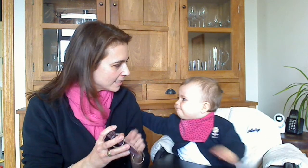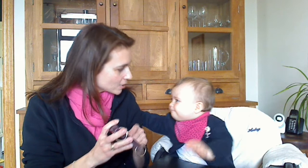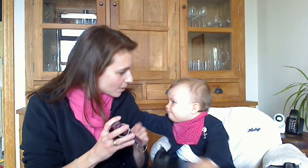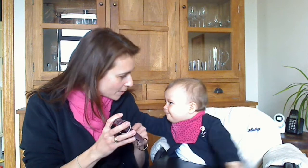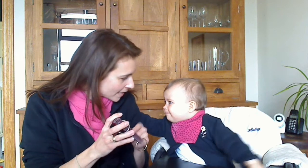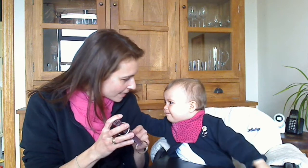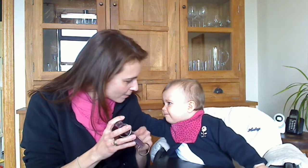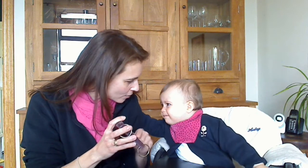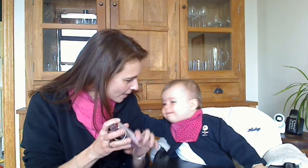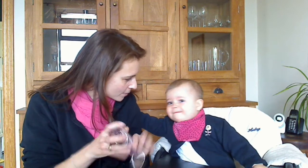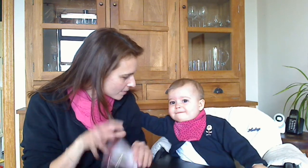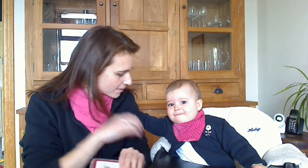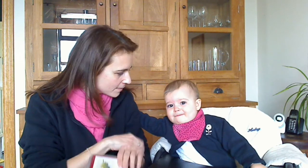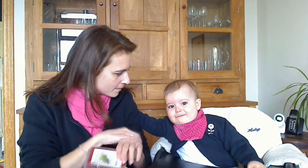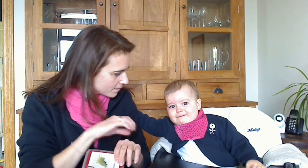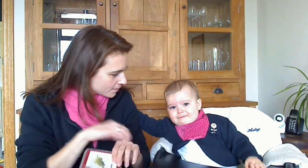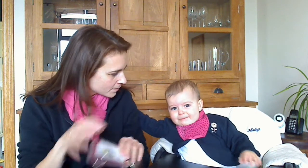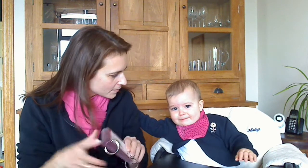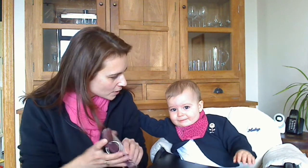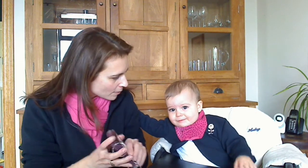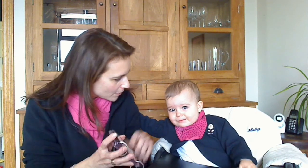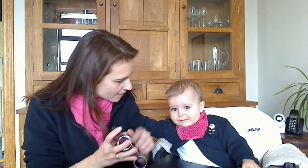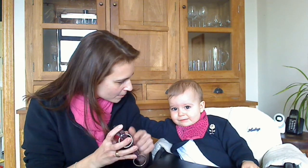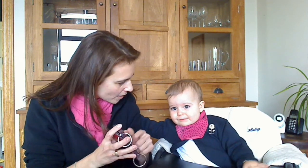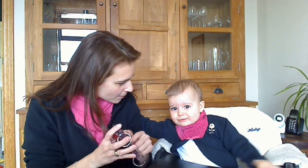Shall mommy get some grapes? Shall mommy get some grapes?